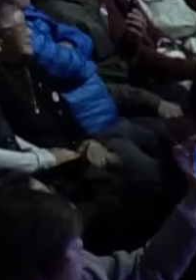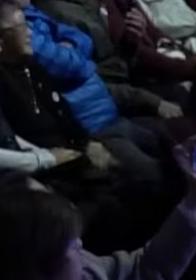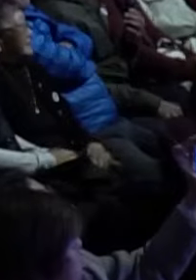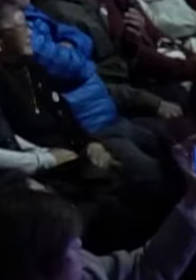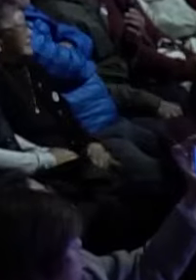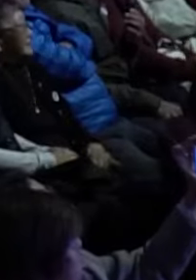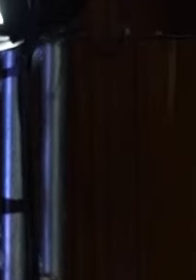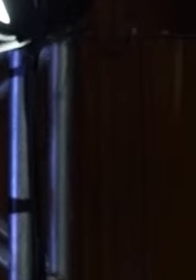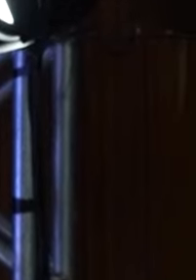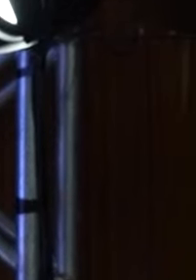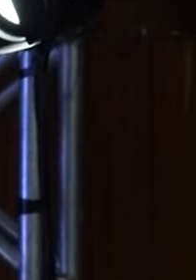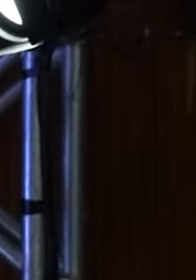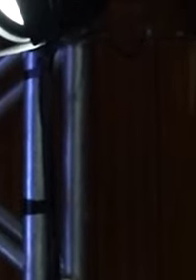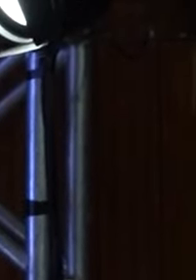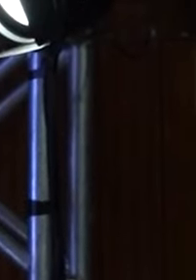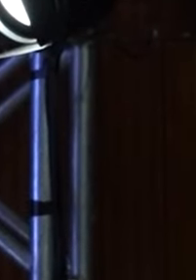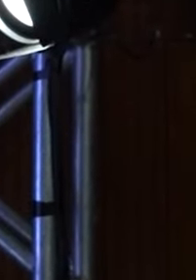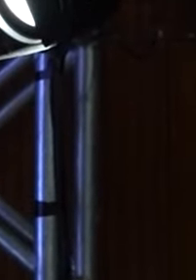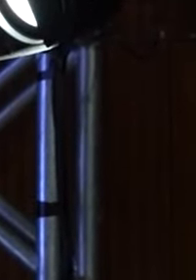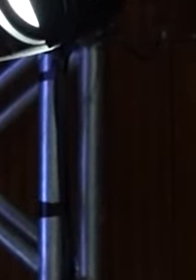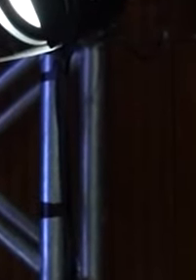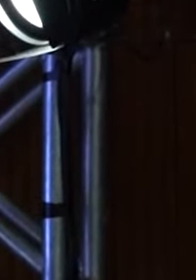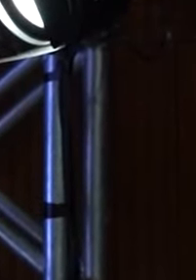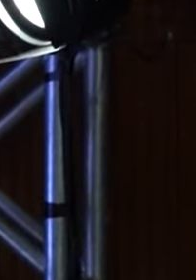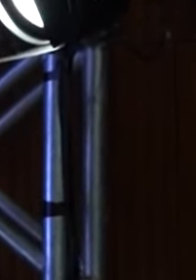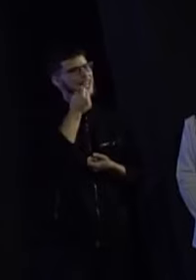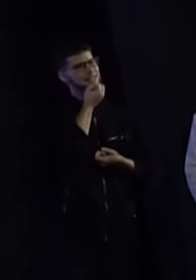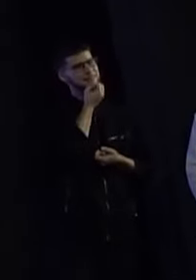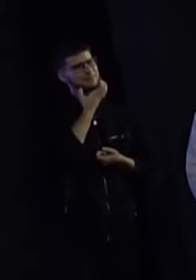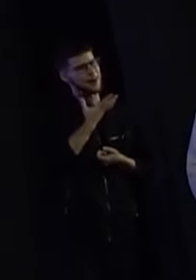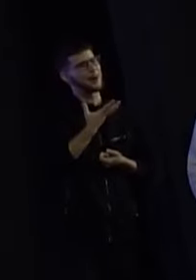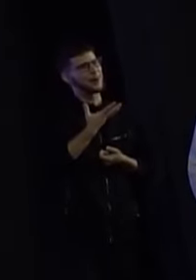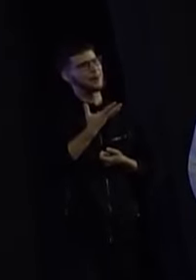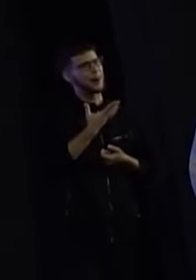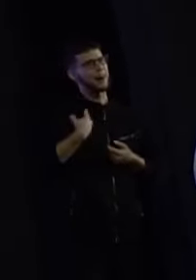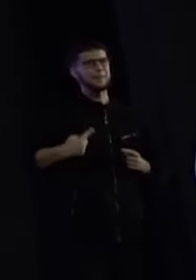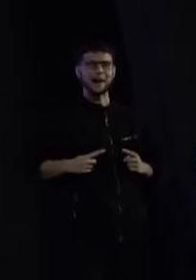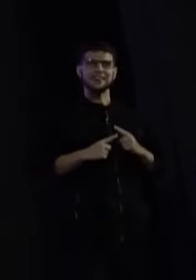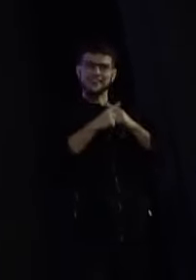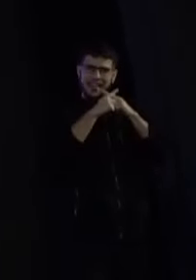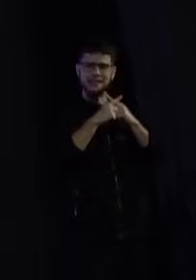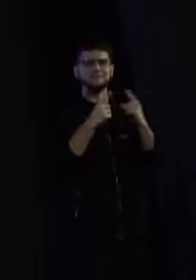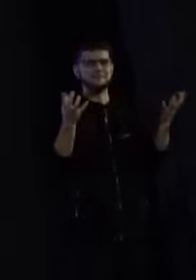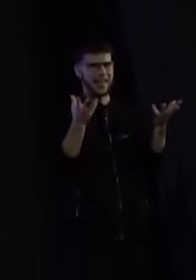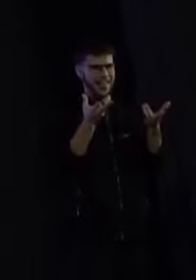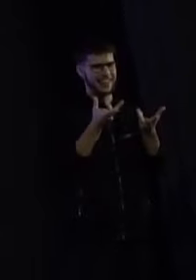Foi uma boa experiência. Uma batalha muito boa.